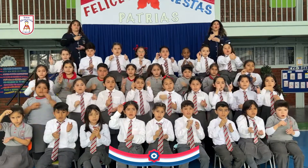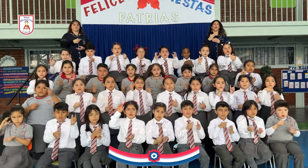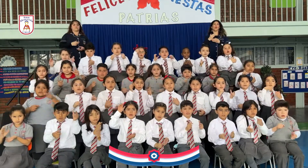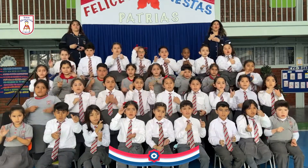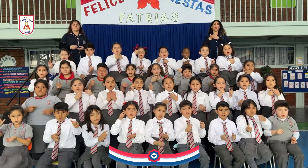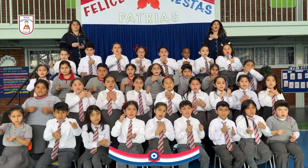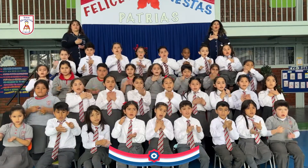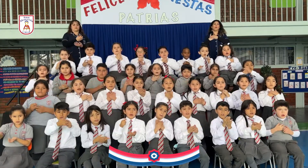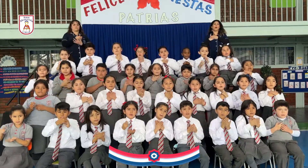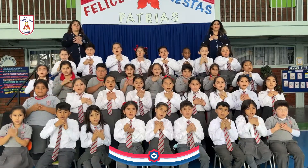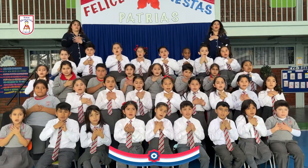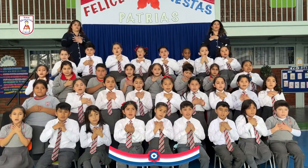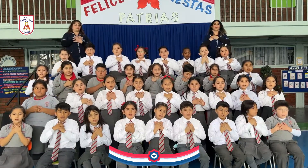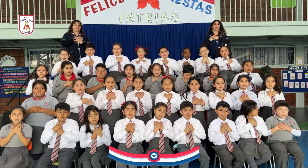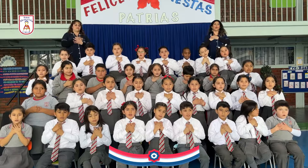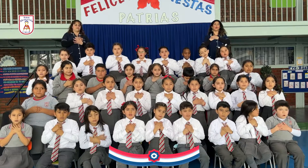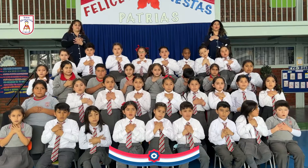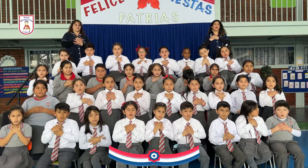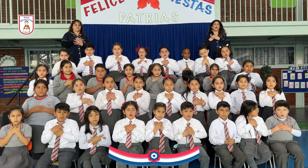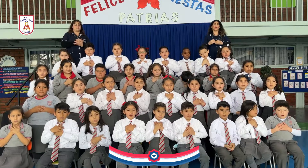estoy amando.